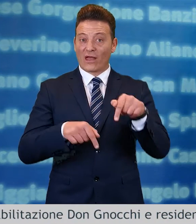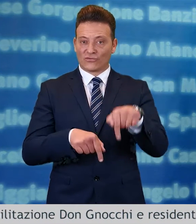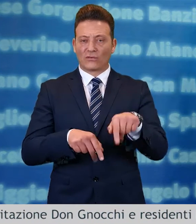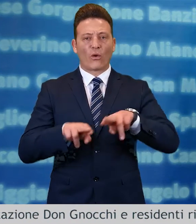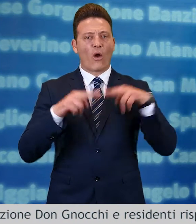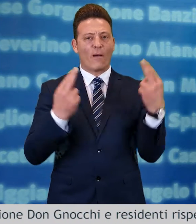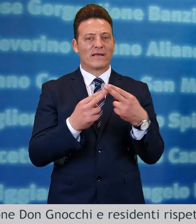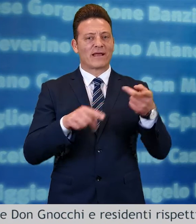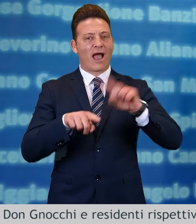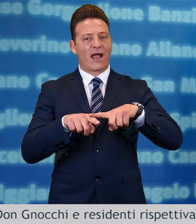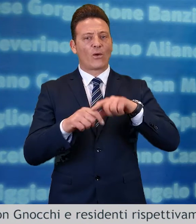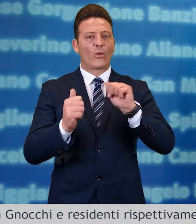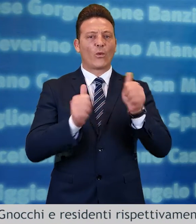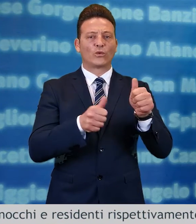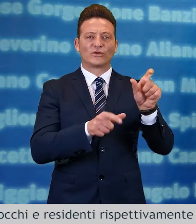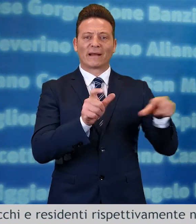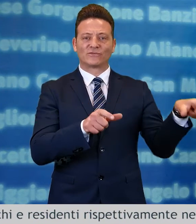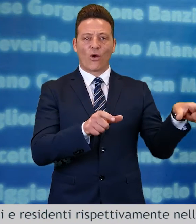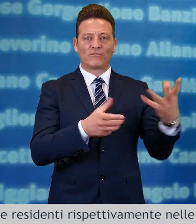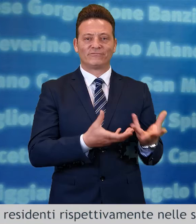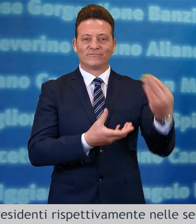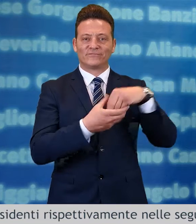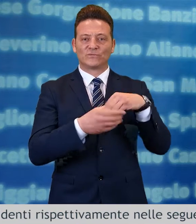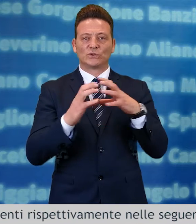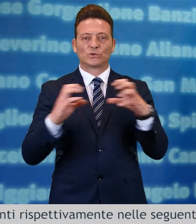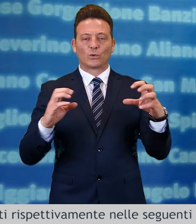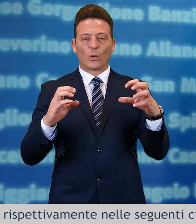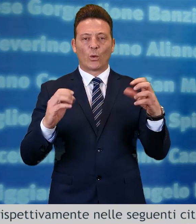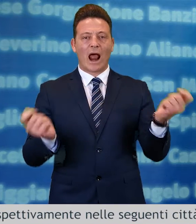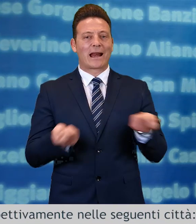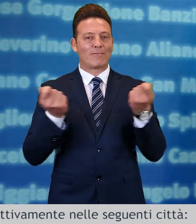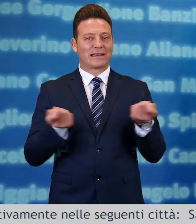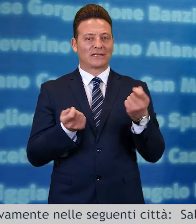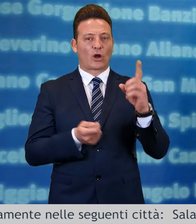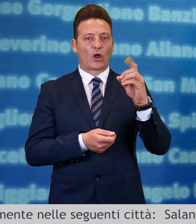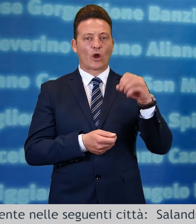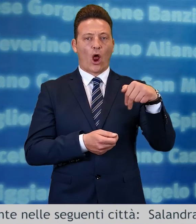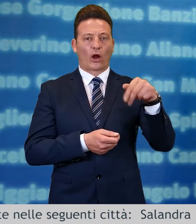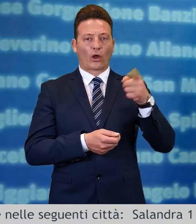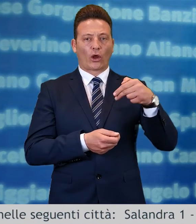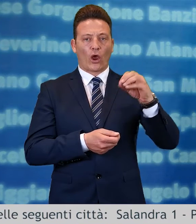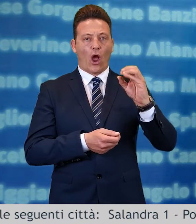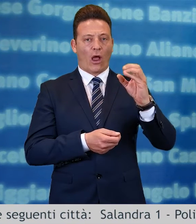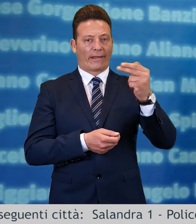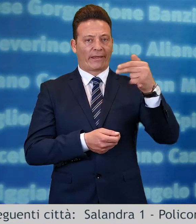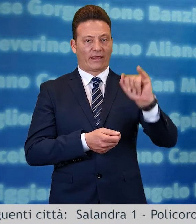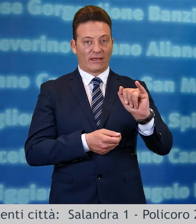comprese le 11 persone della struttura di riabilitazione don gnocchi e residenti